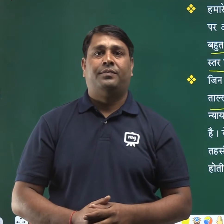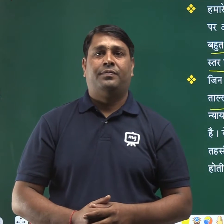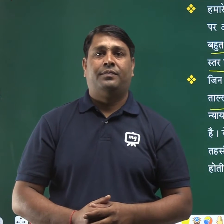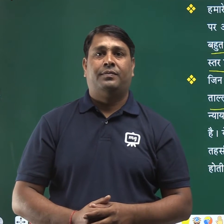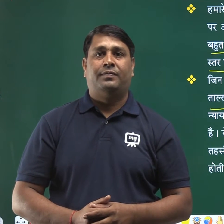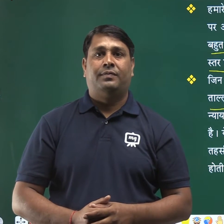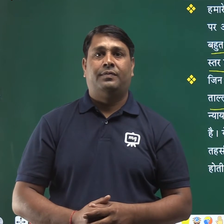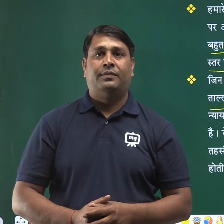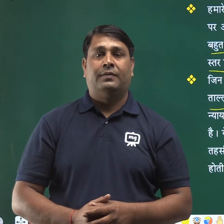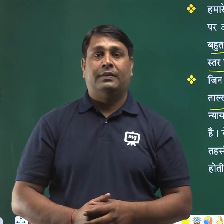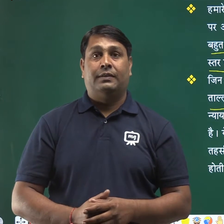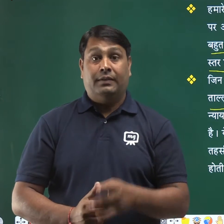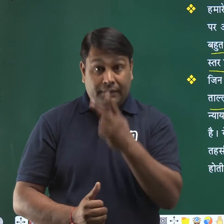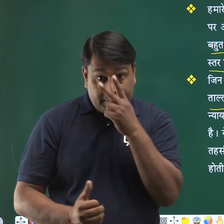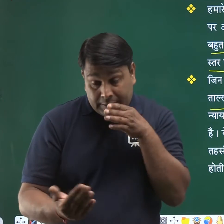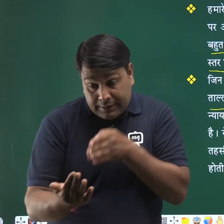ताल्लुक होता है,